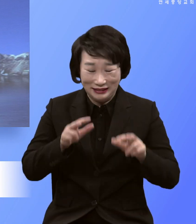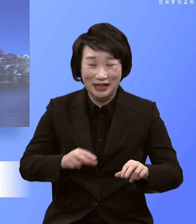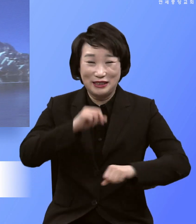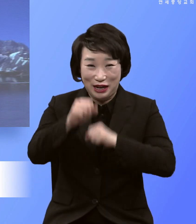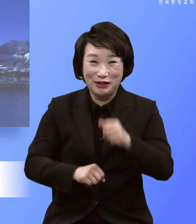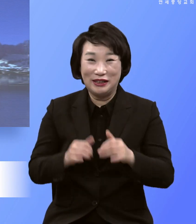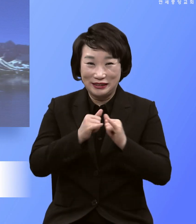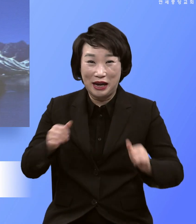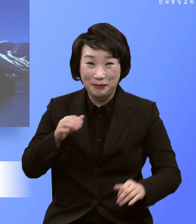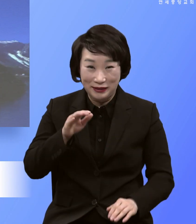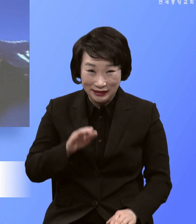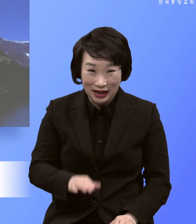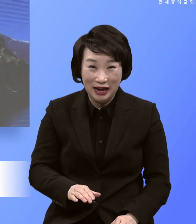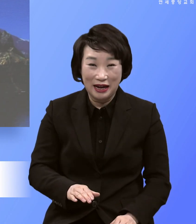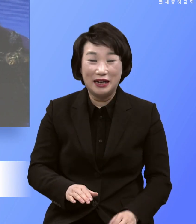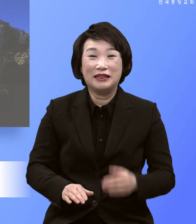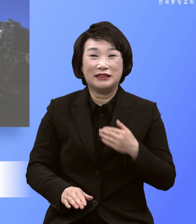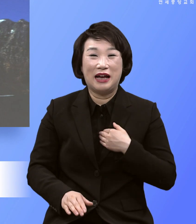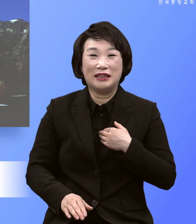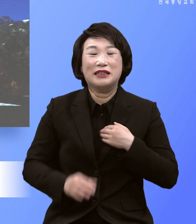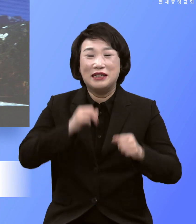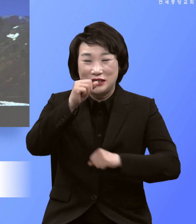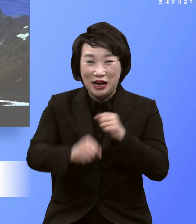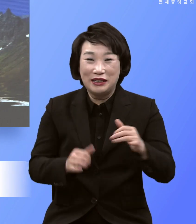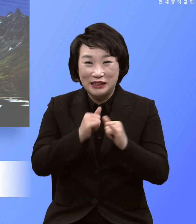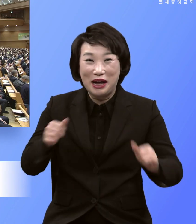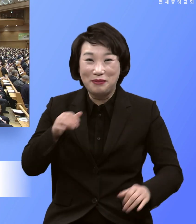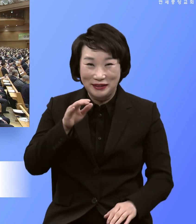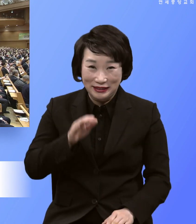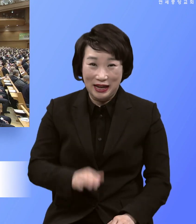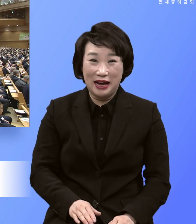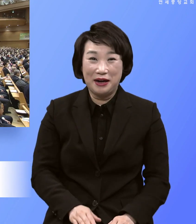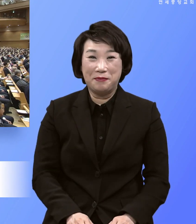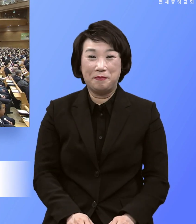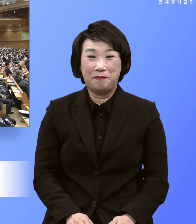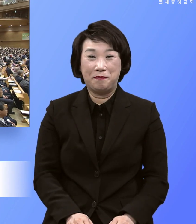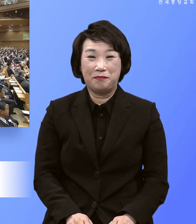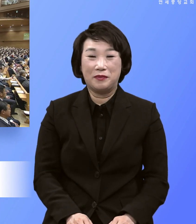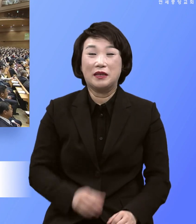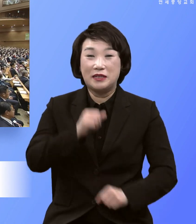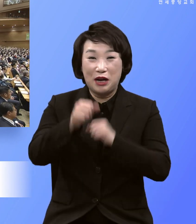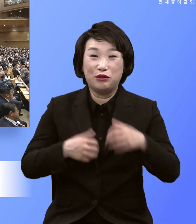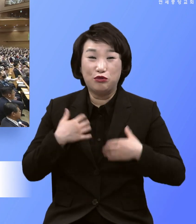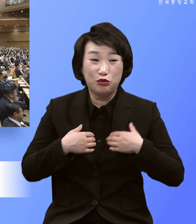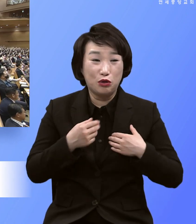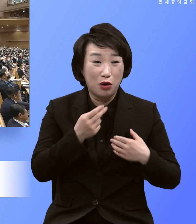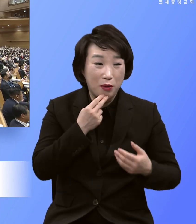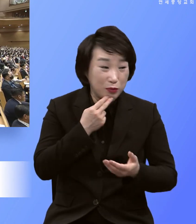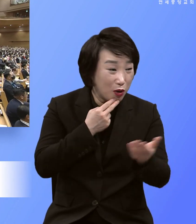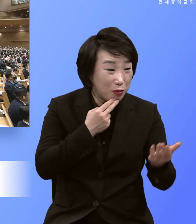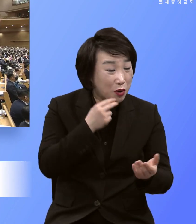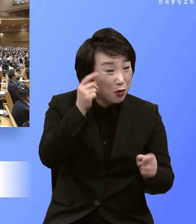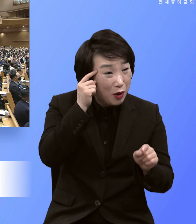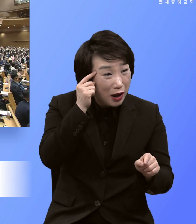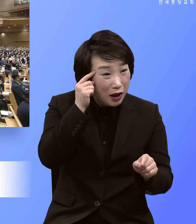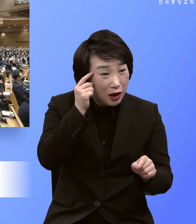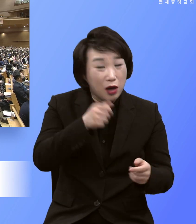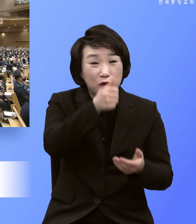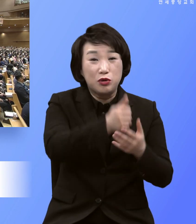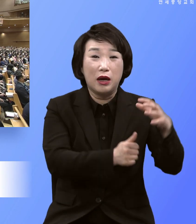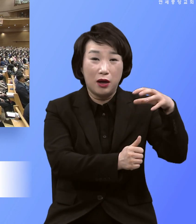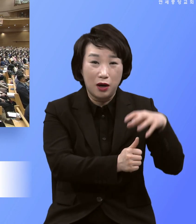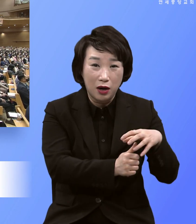자유한 사람이다. 나는 자유한 사람. 자유를 누리지 못하는 것은 벌써